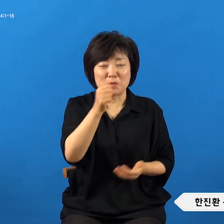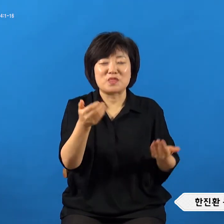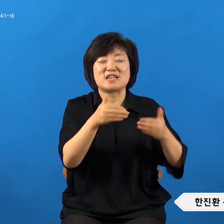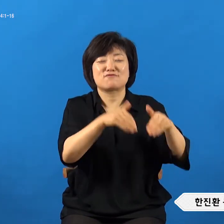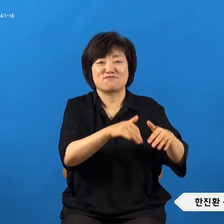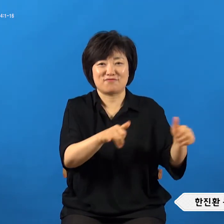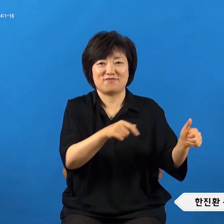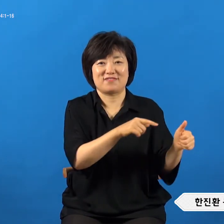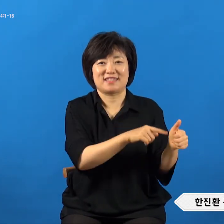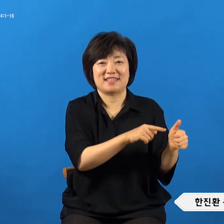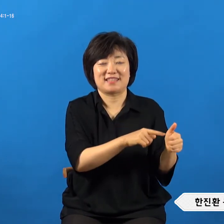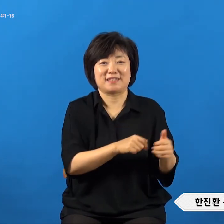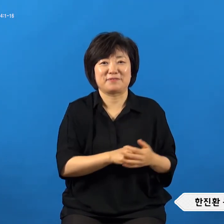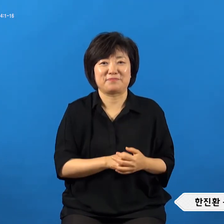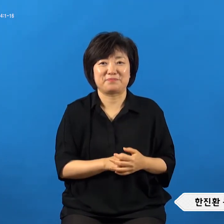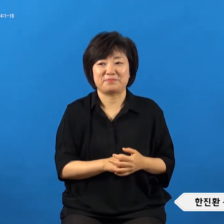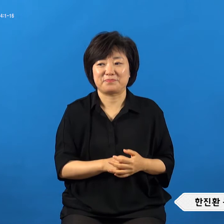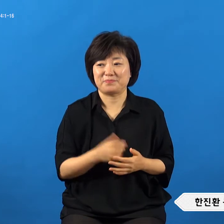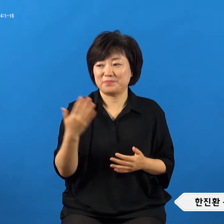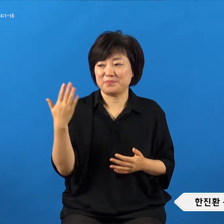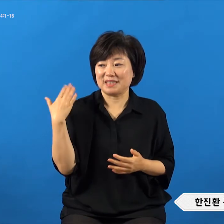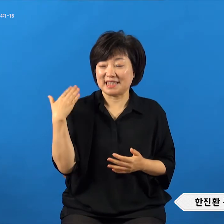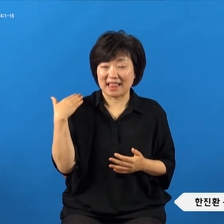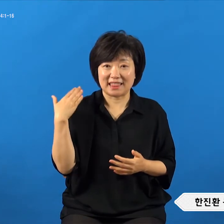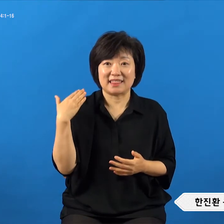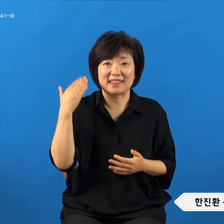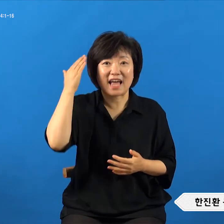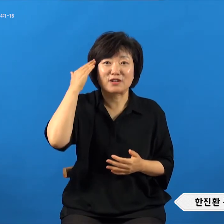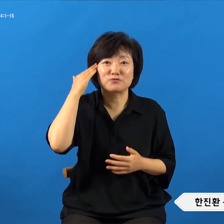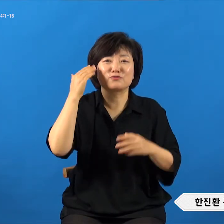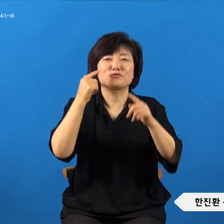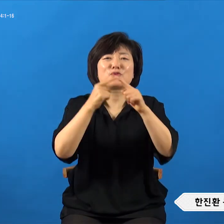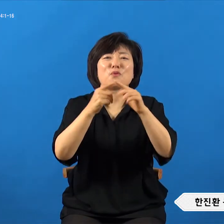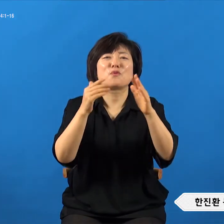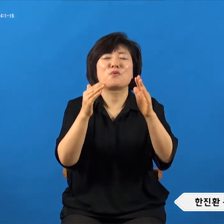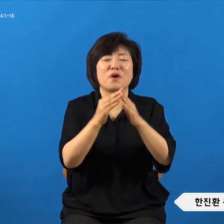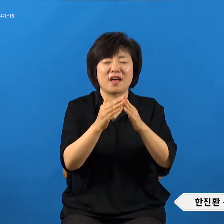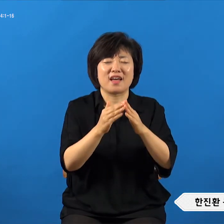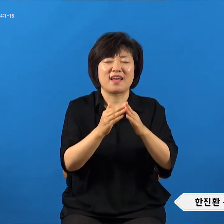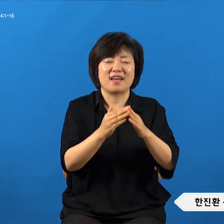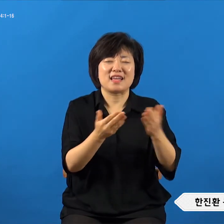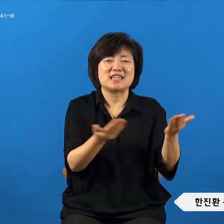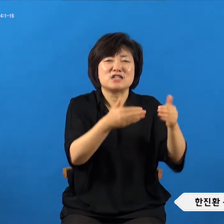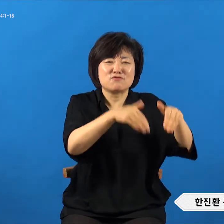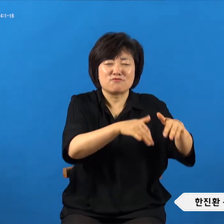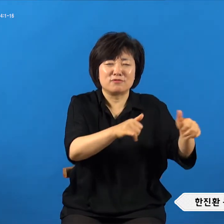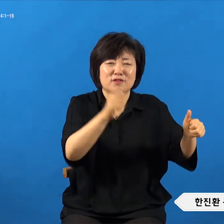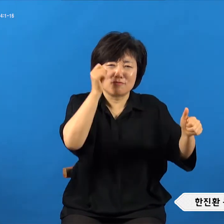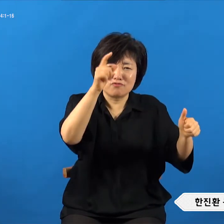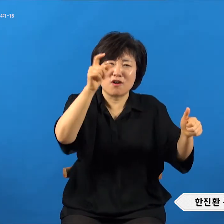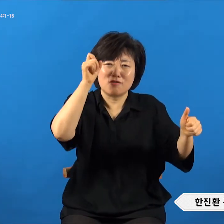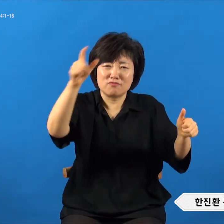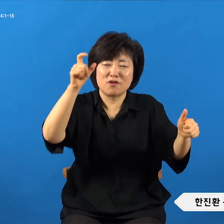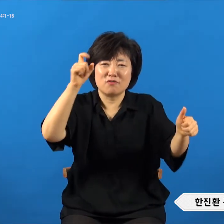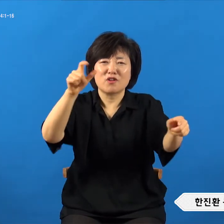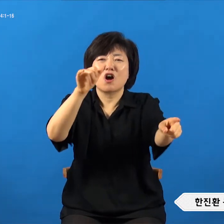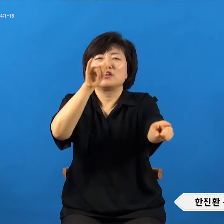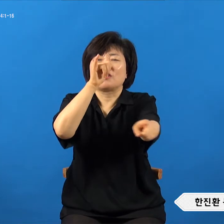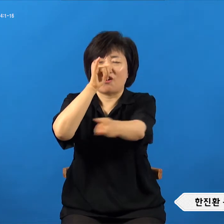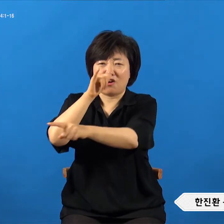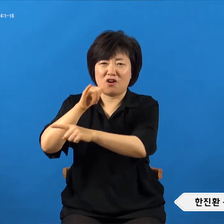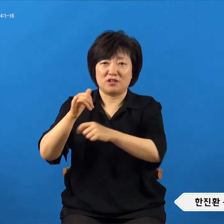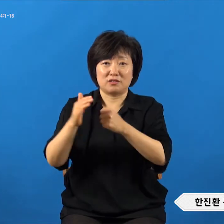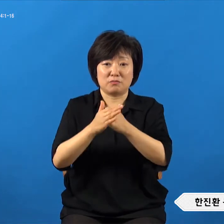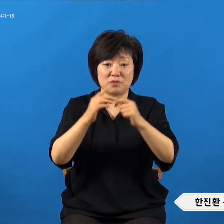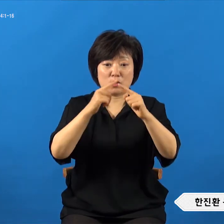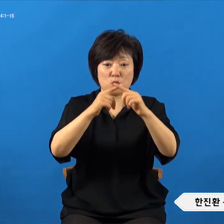좋은 일꾼이지요. 지난날 한국 교회에 그런 일꾼들이 교회를 든든히 바치고 있었기